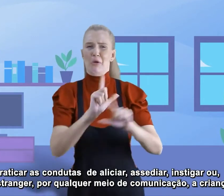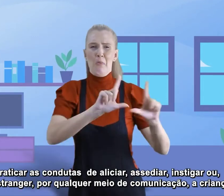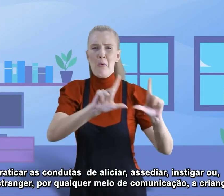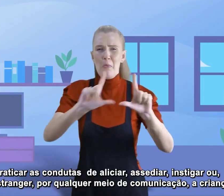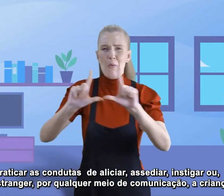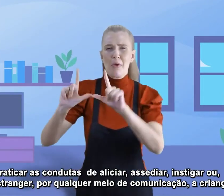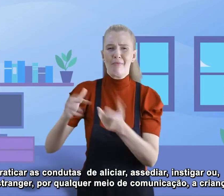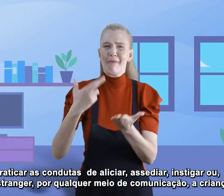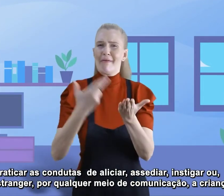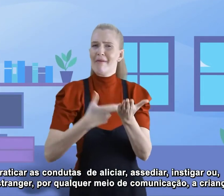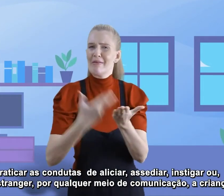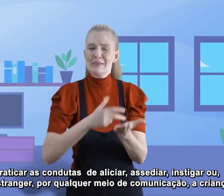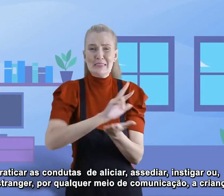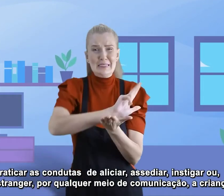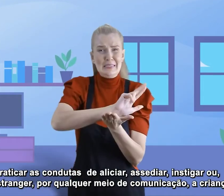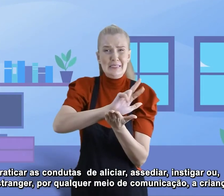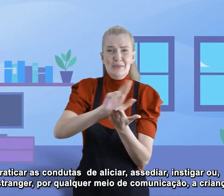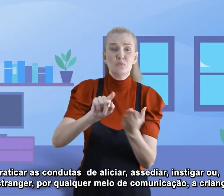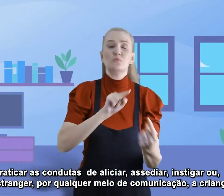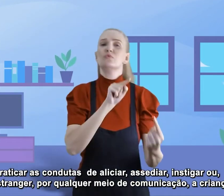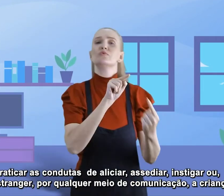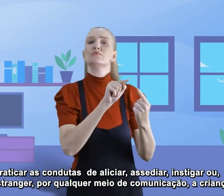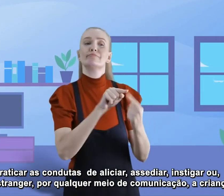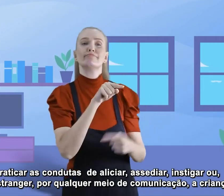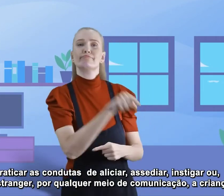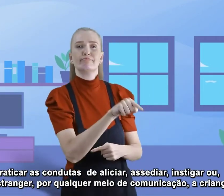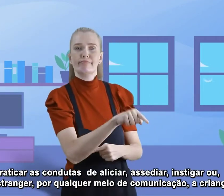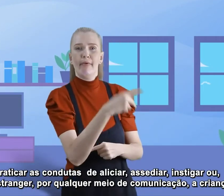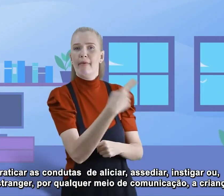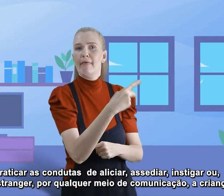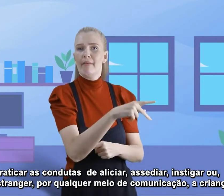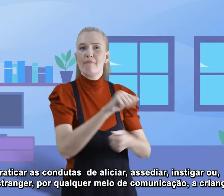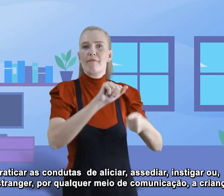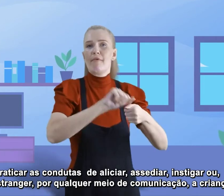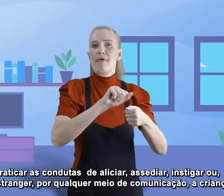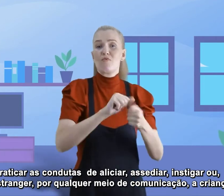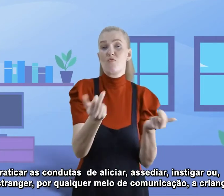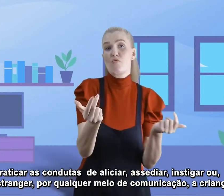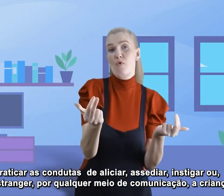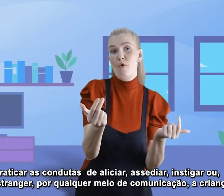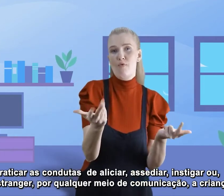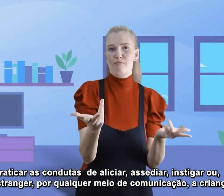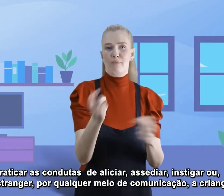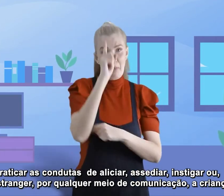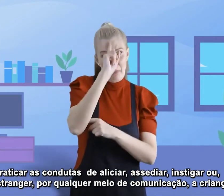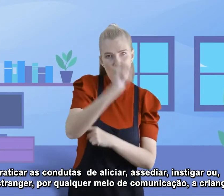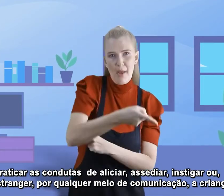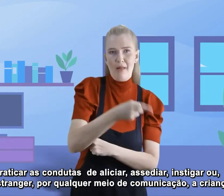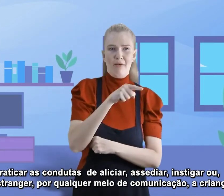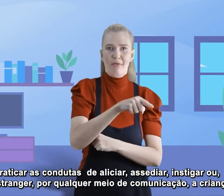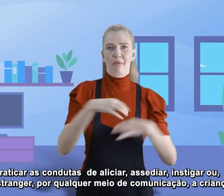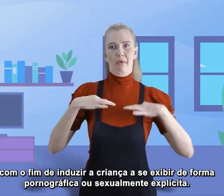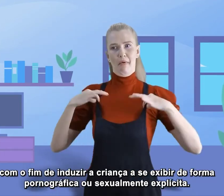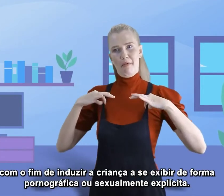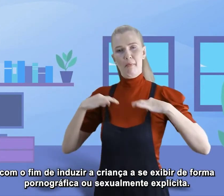assediar, instigar ou constranger por qualquer meio de comunicação a criança, com o fim